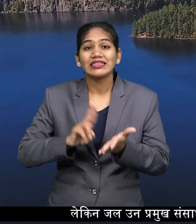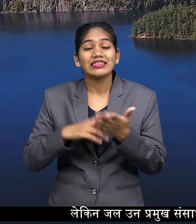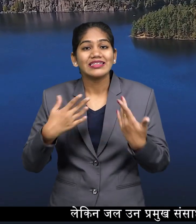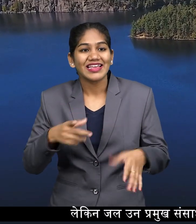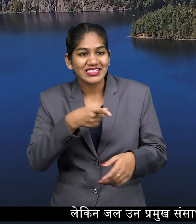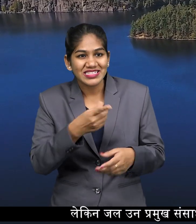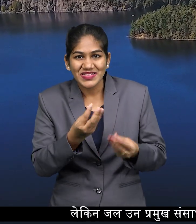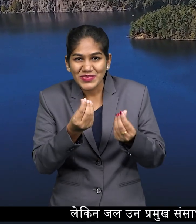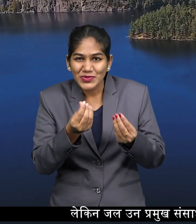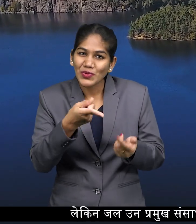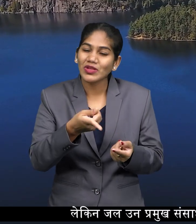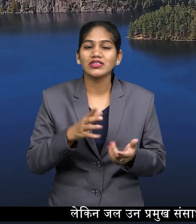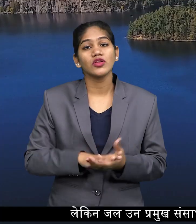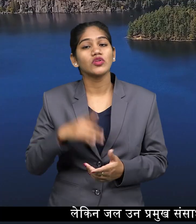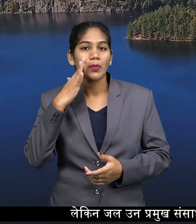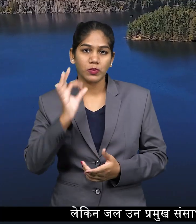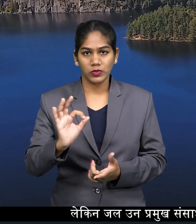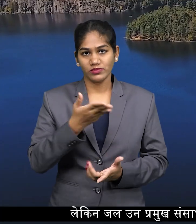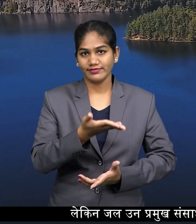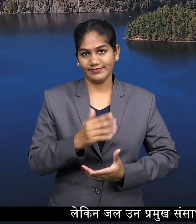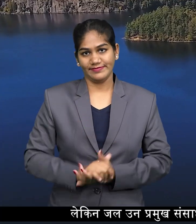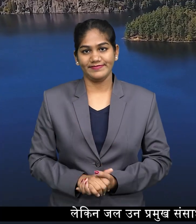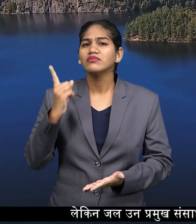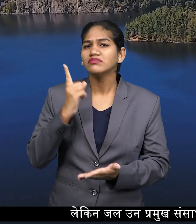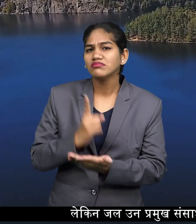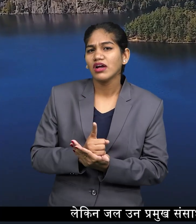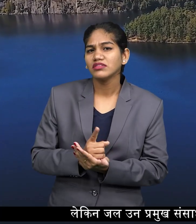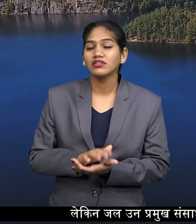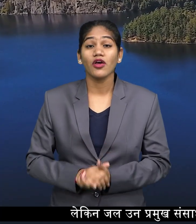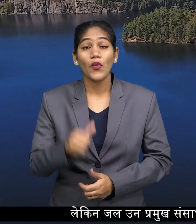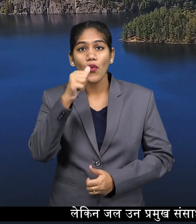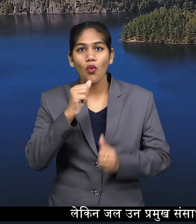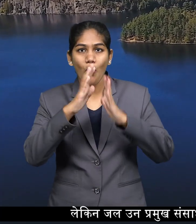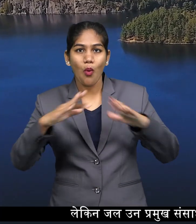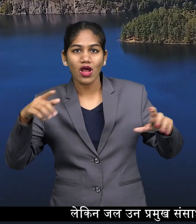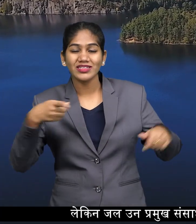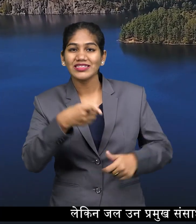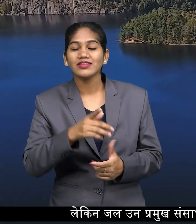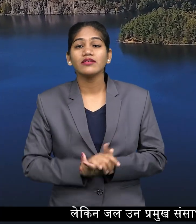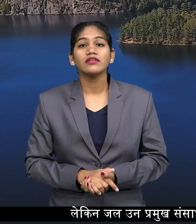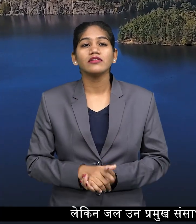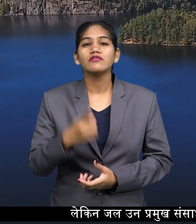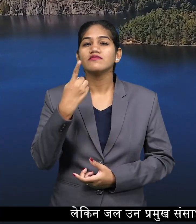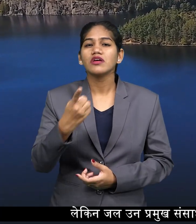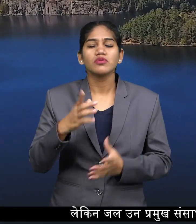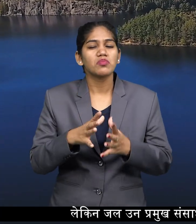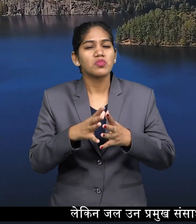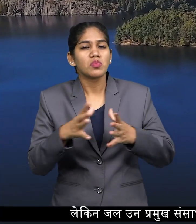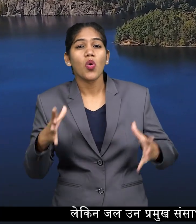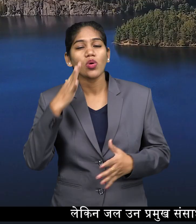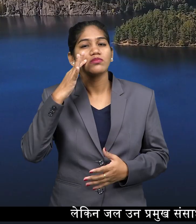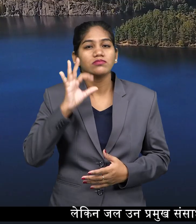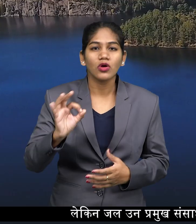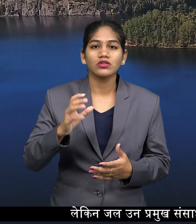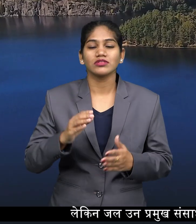लेकिन जल उन प्रमुख संसाधनों में से एक है जो भूमि पर जीवन निर्धारित करते हैं।